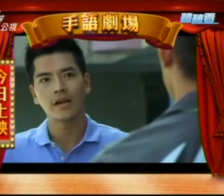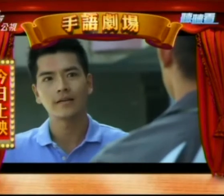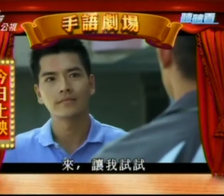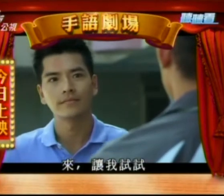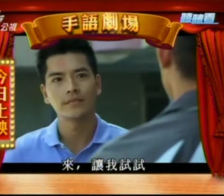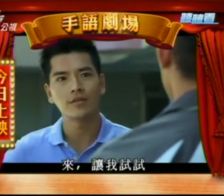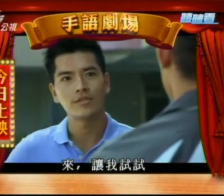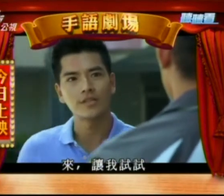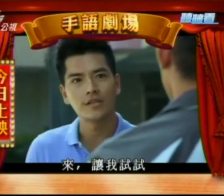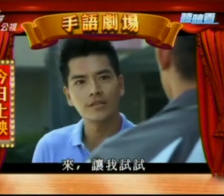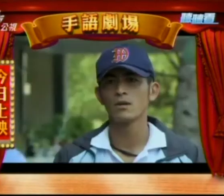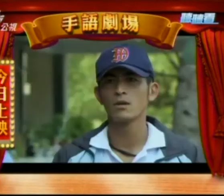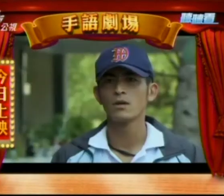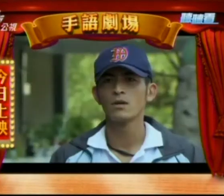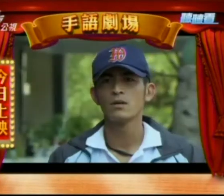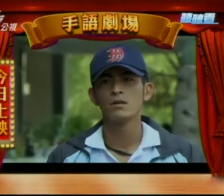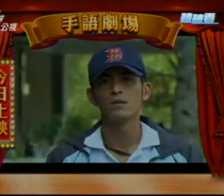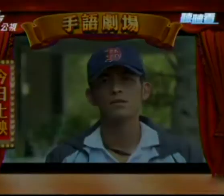来，让我试试。